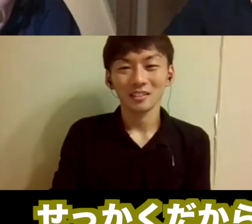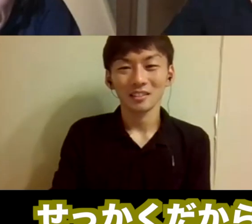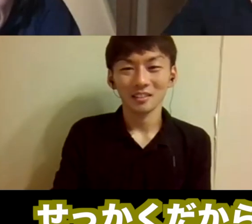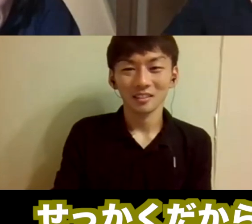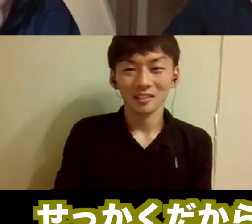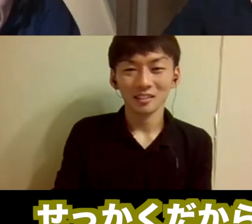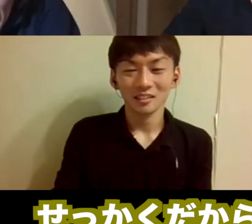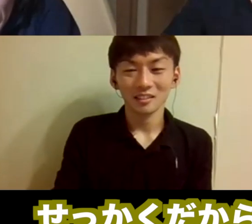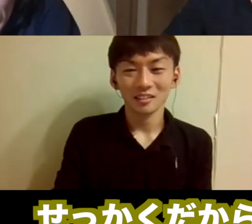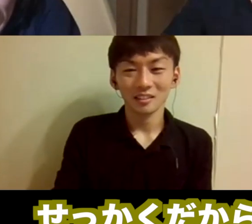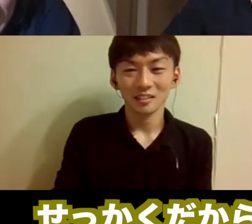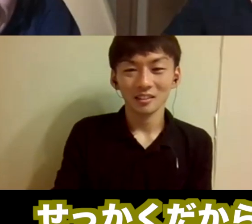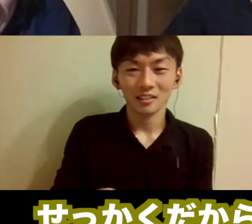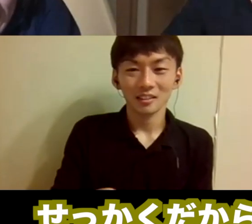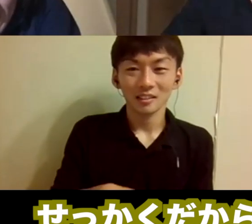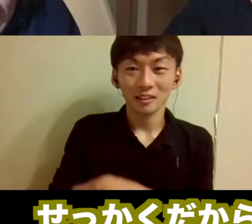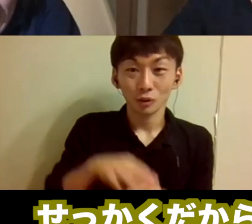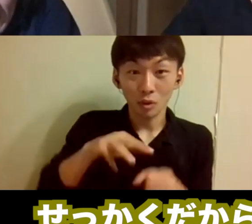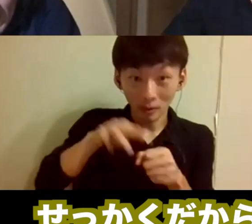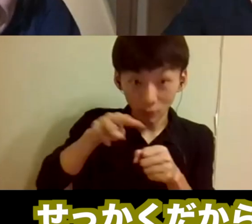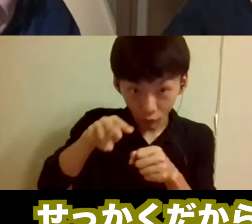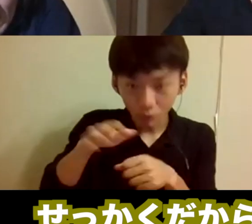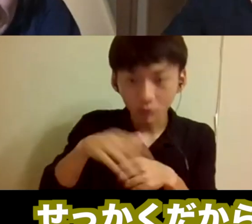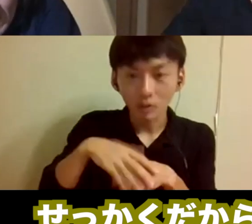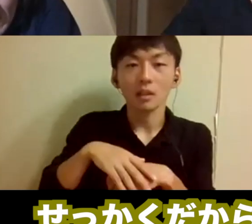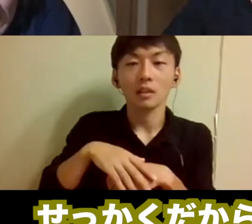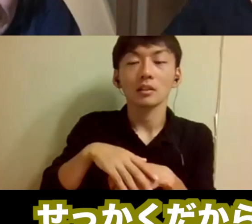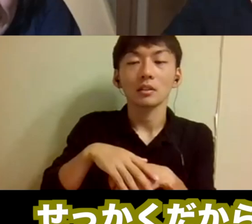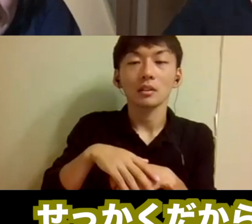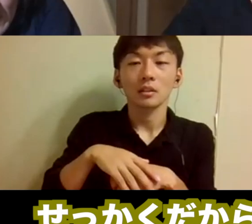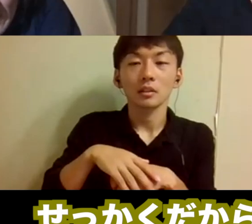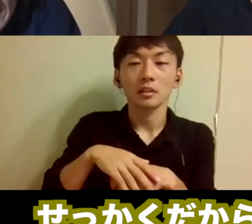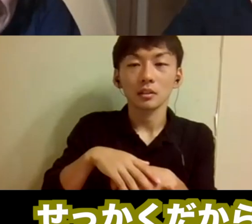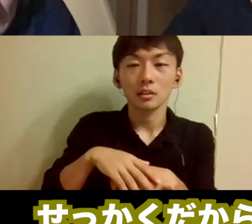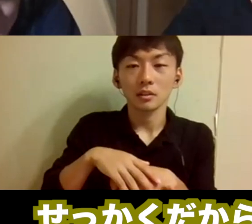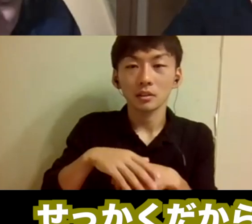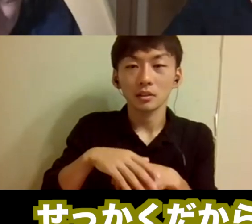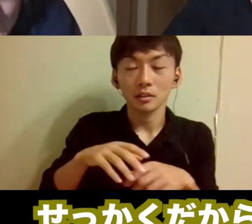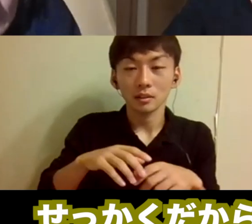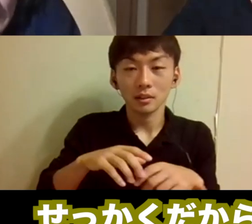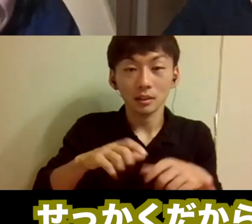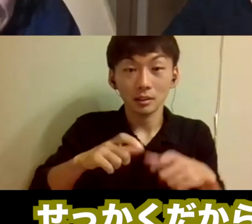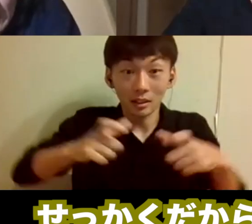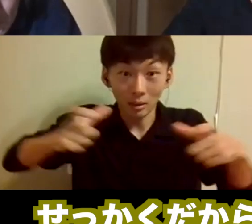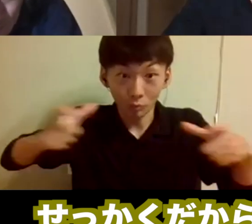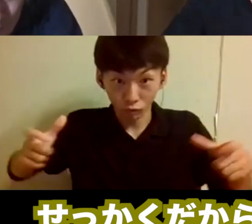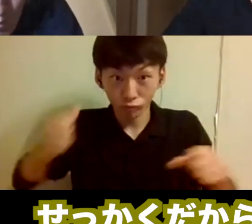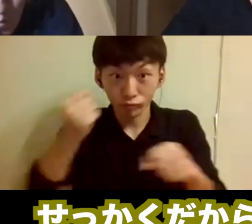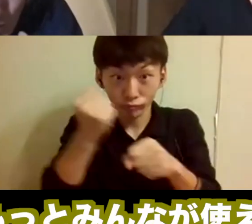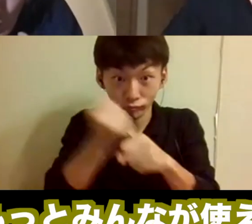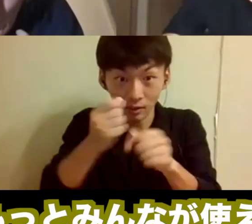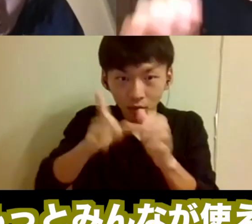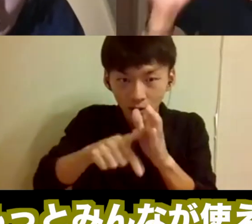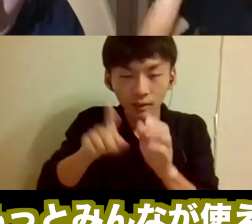植松くるとか僕らはこういう機会ではたしたじゃあ何か米印をつくった方がいいとかあそういったような高